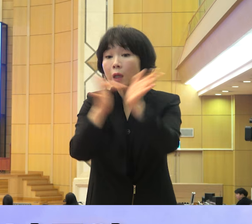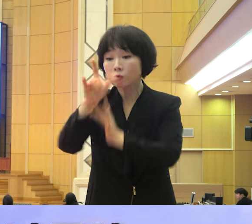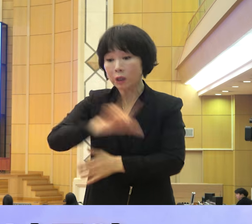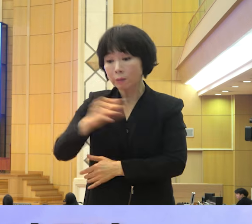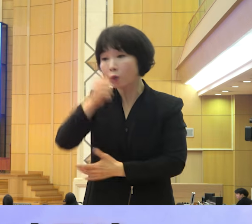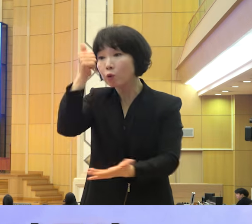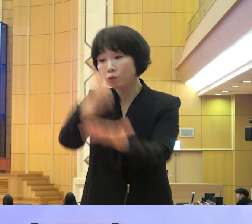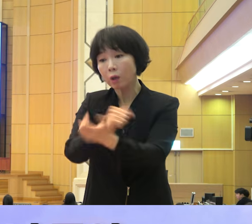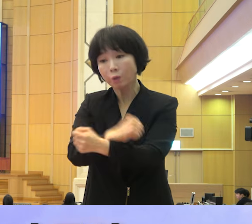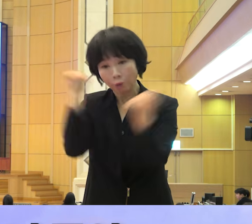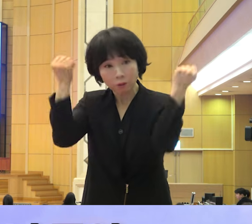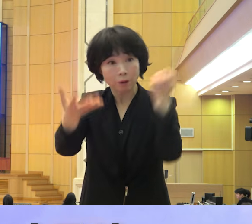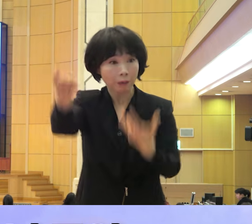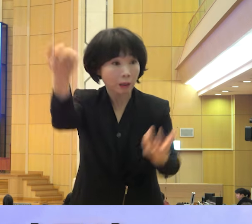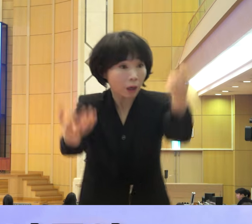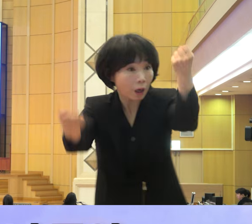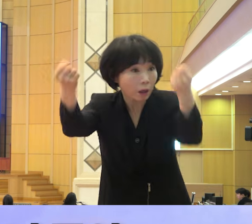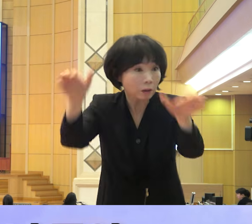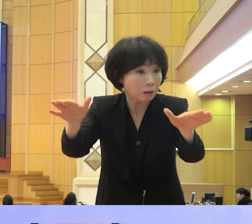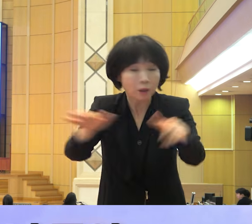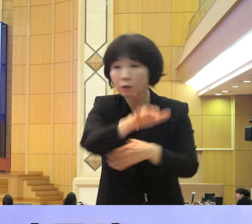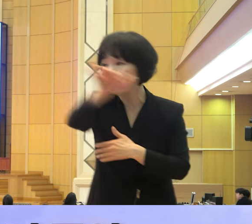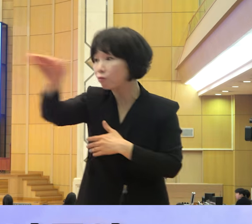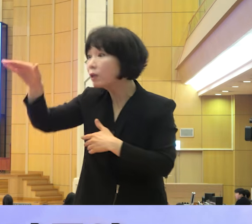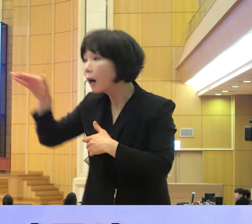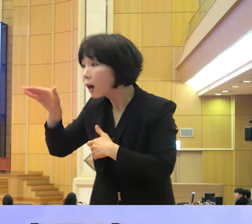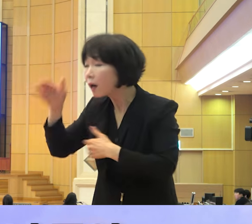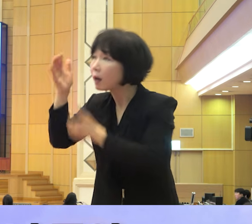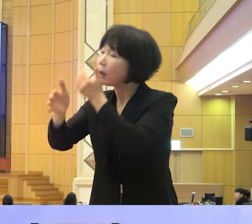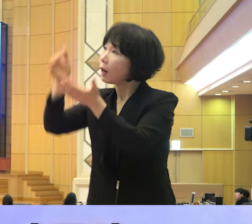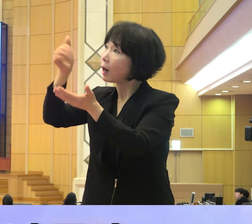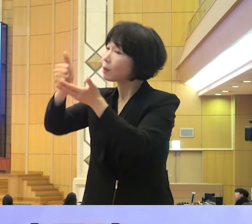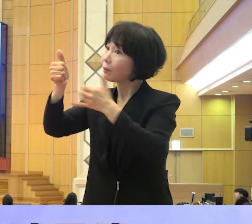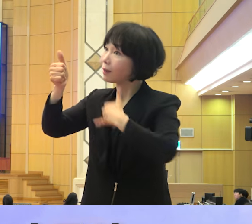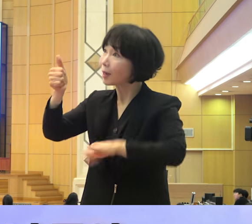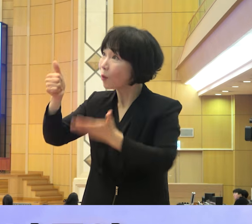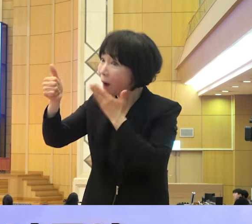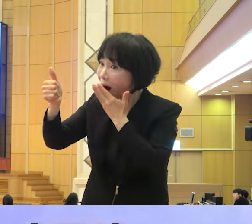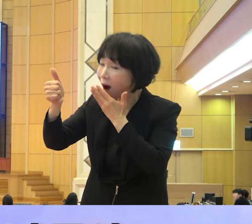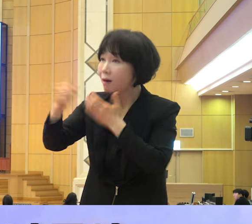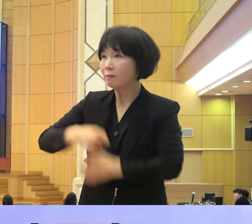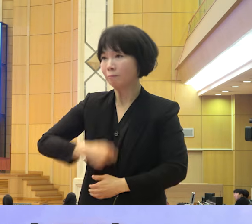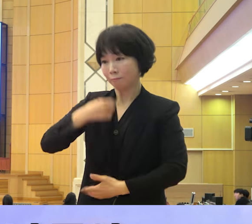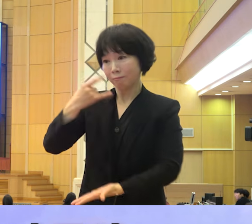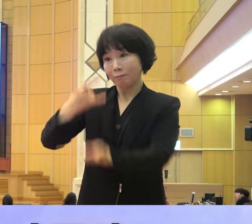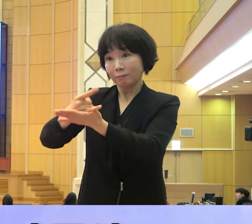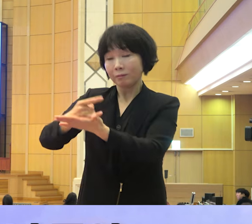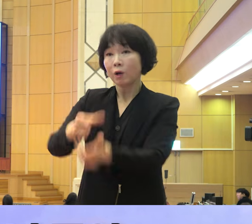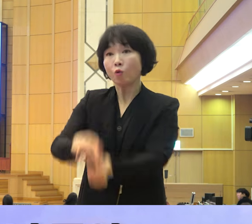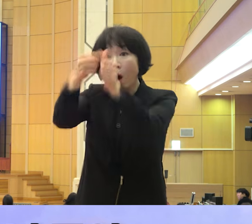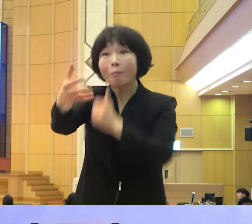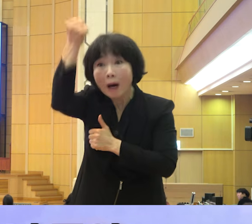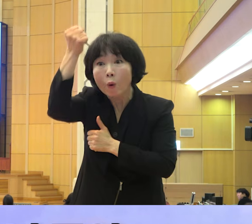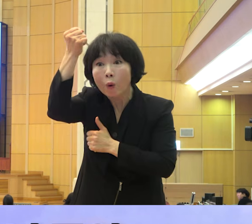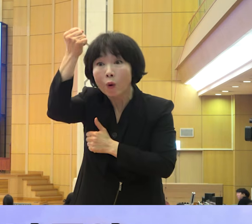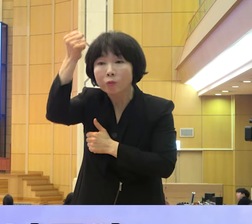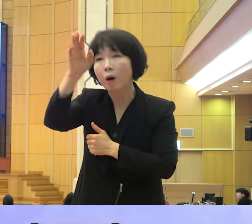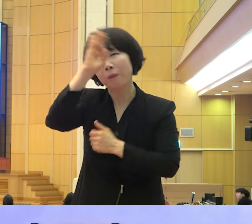이름으로 죄사함을 받고 이제 우리가 하나님의 자녀가 되고 의인이 되고